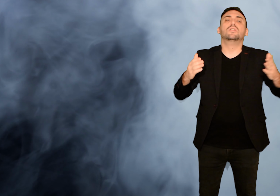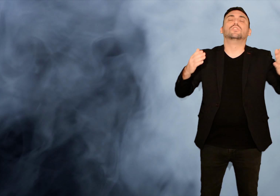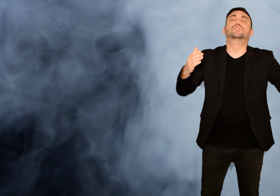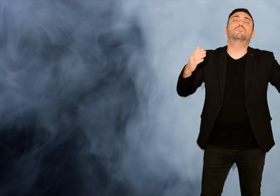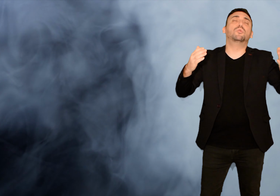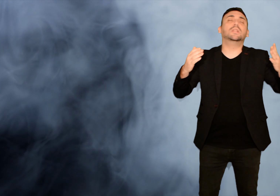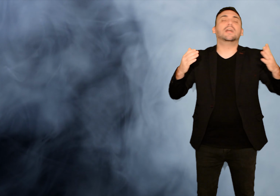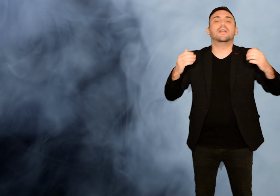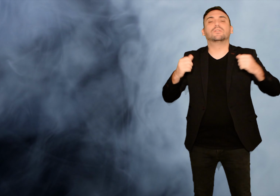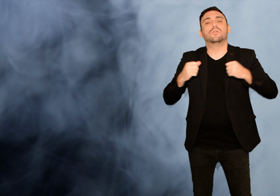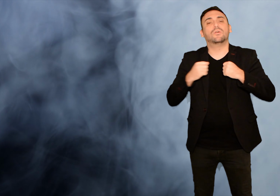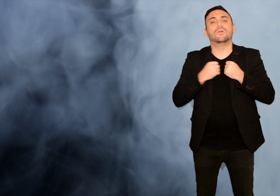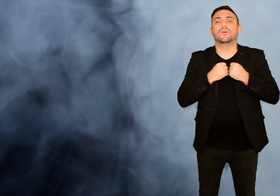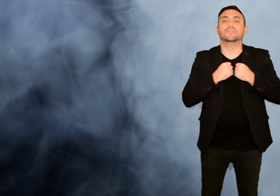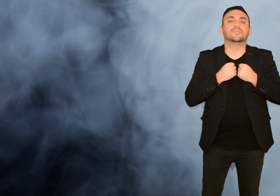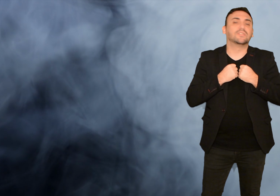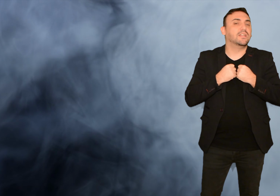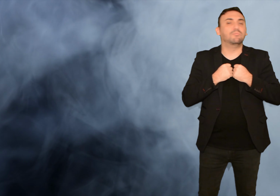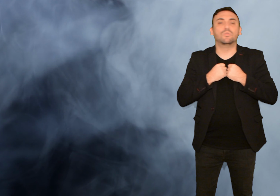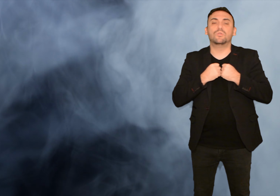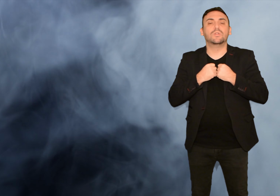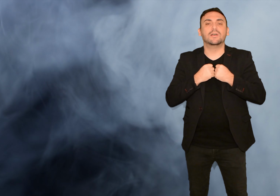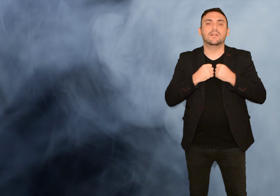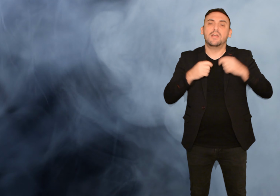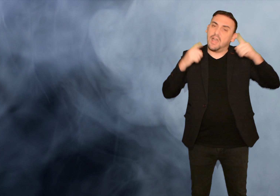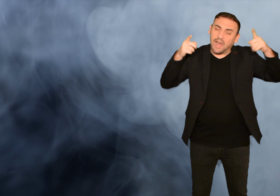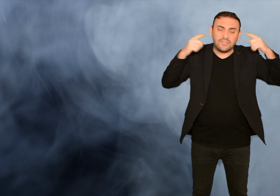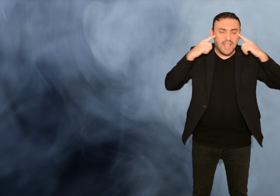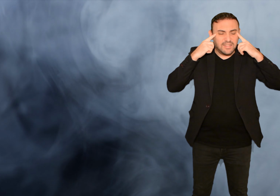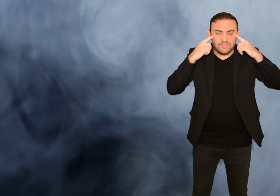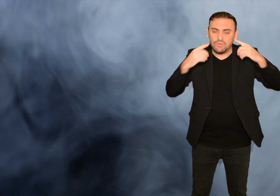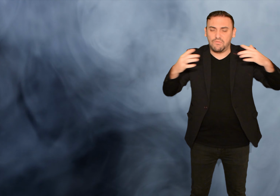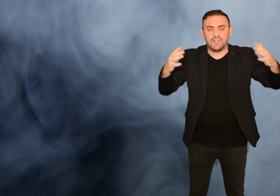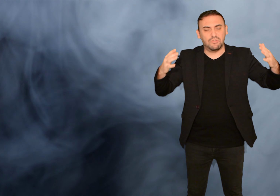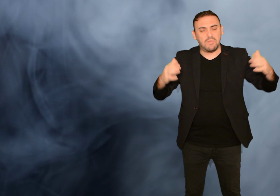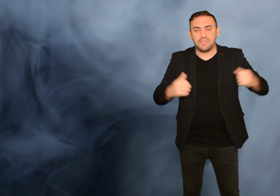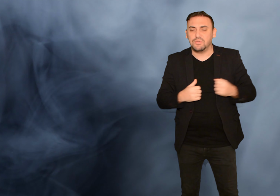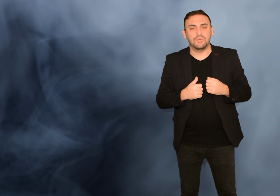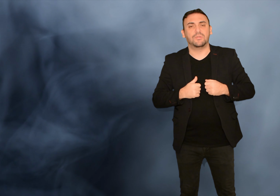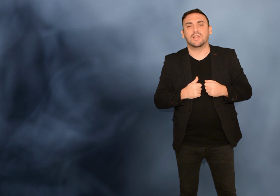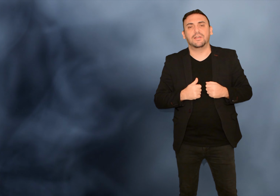După o dragoste nebună Azi ai în suflet nu mai ură